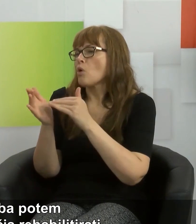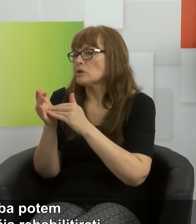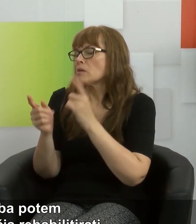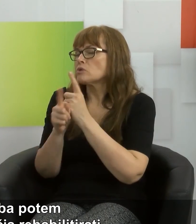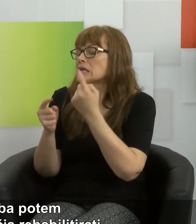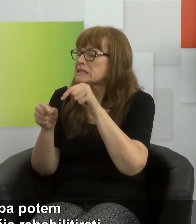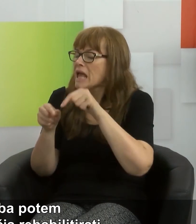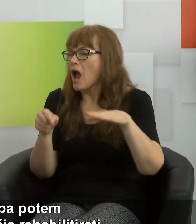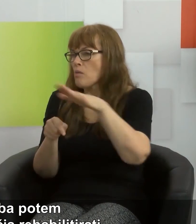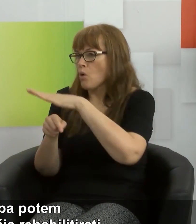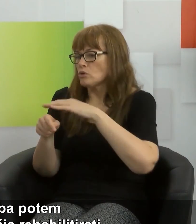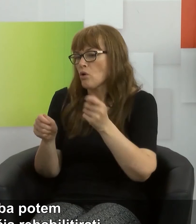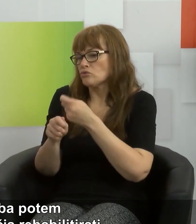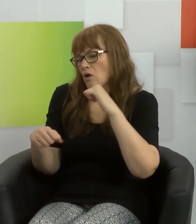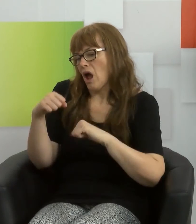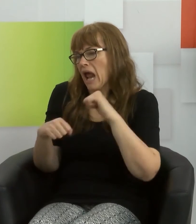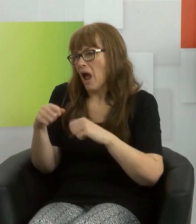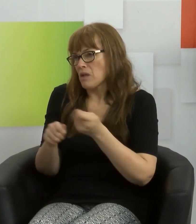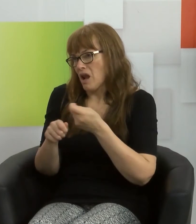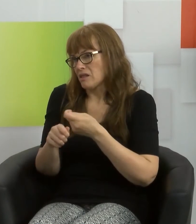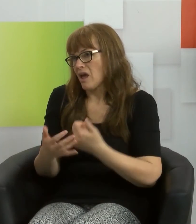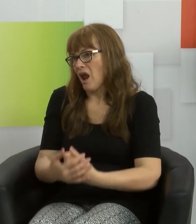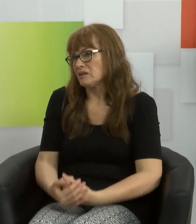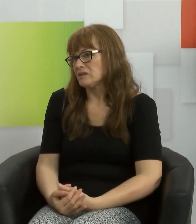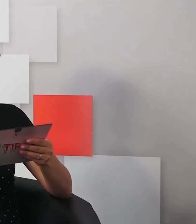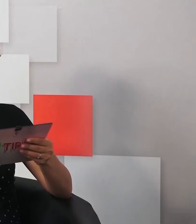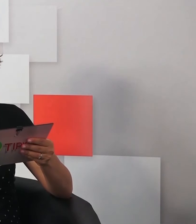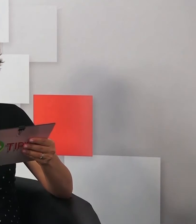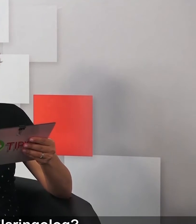tudi z tega področja rehabilitirati.